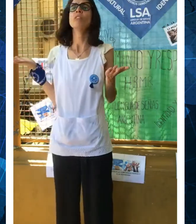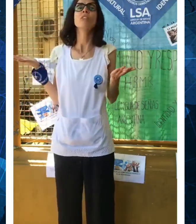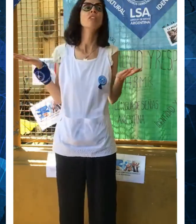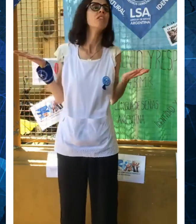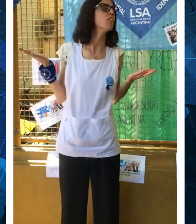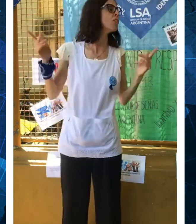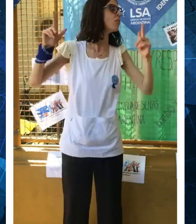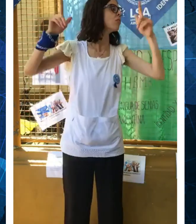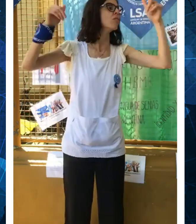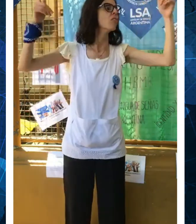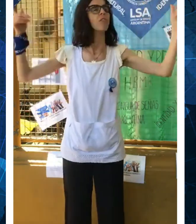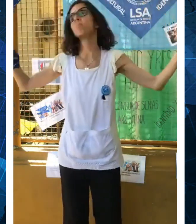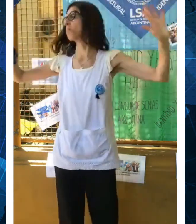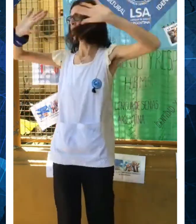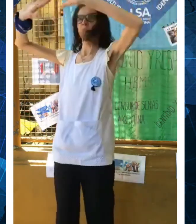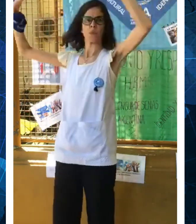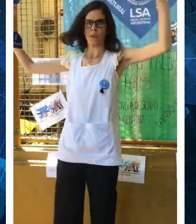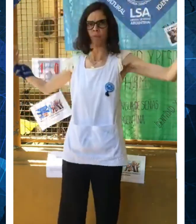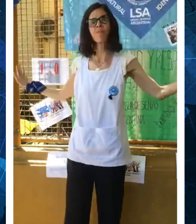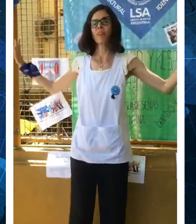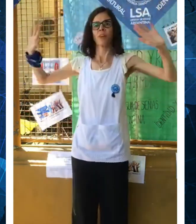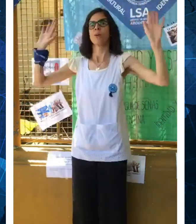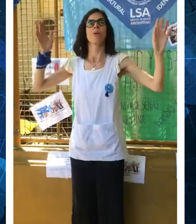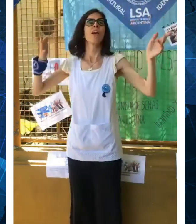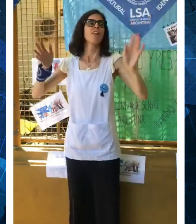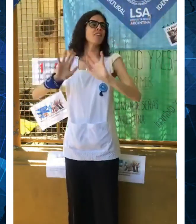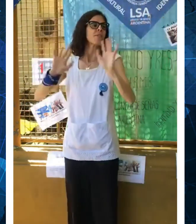quieran prestar su testimonio?